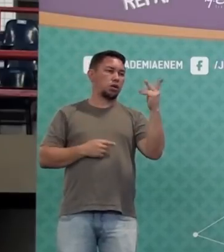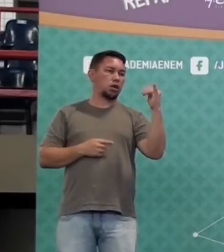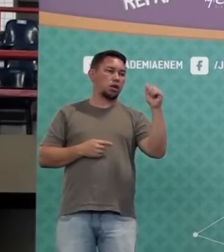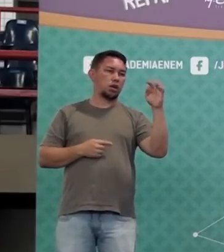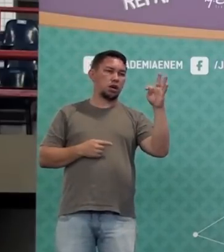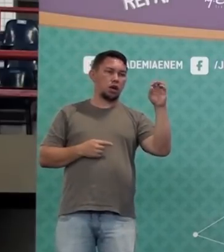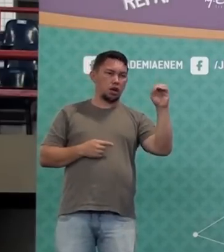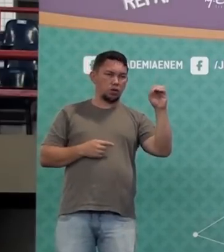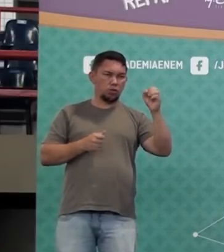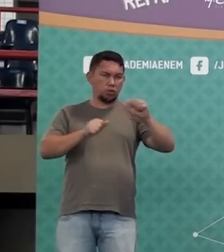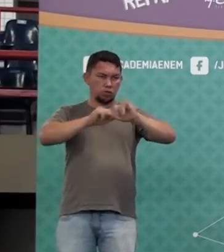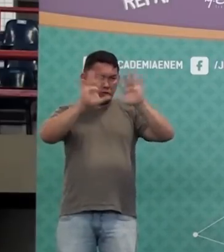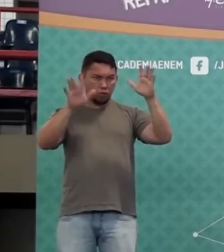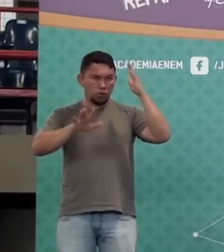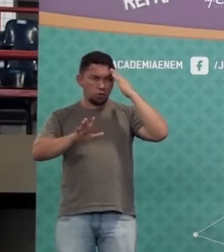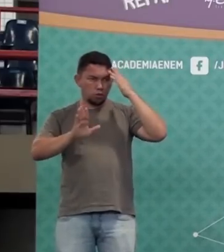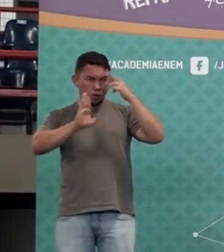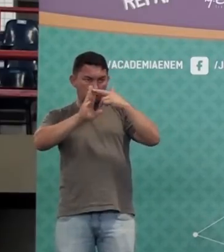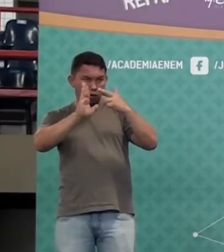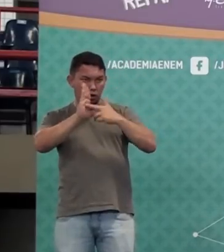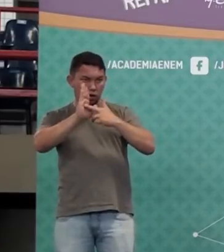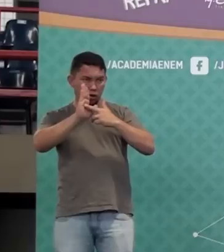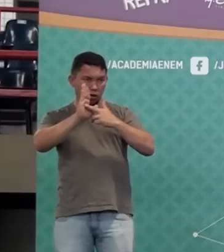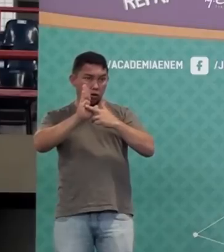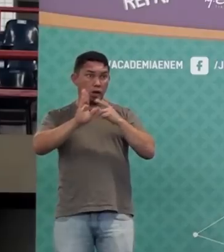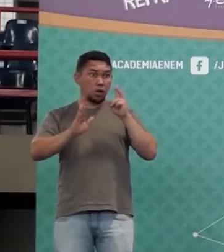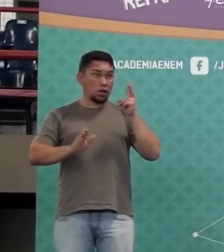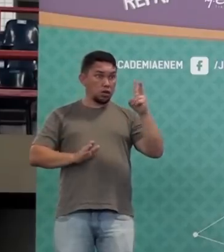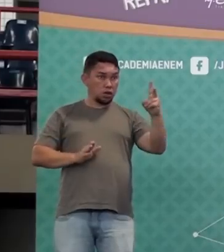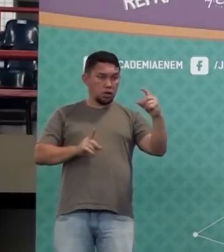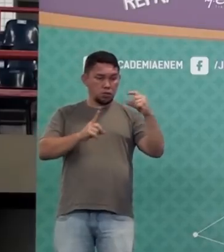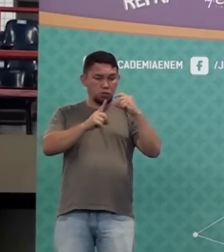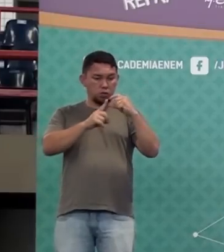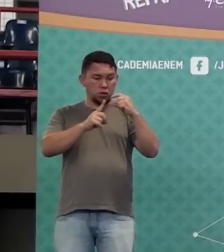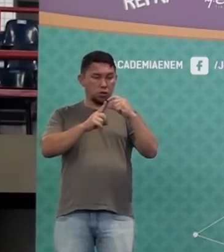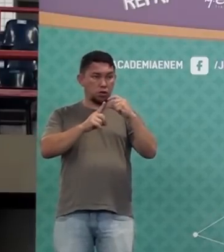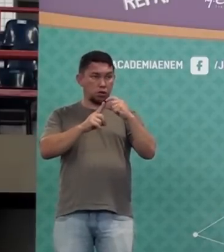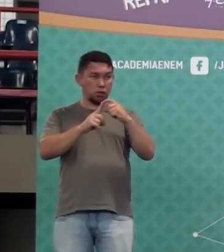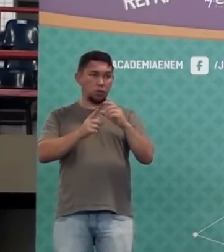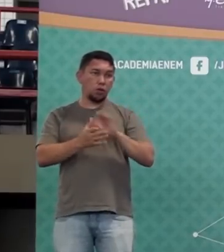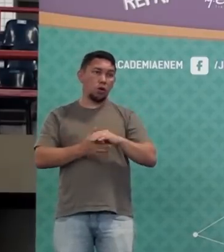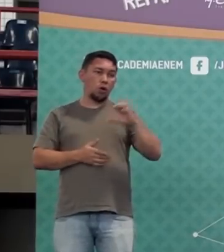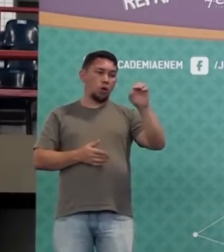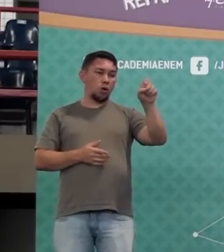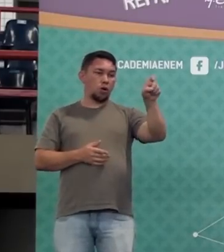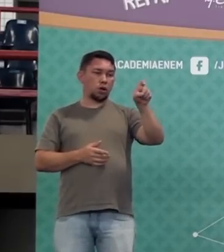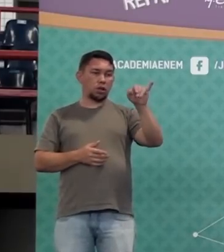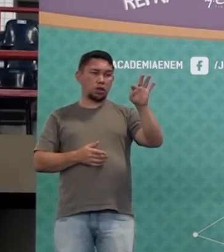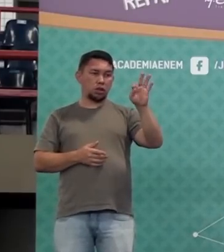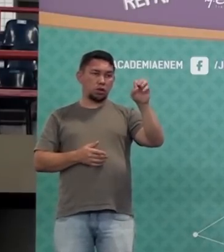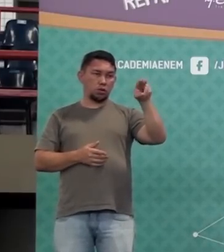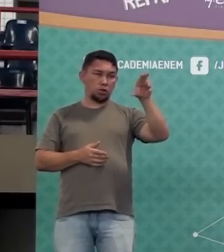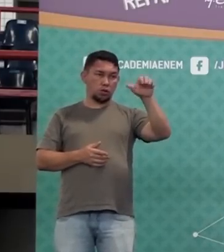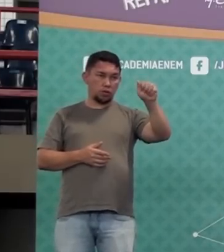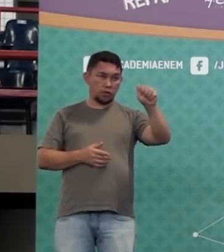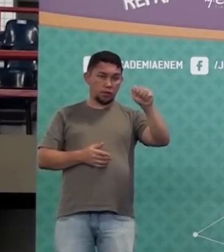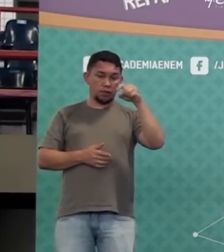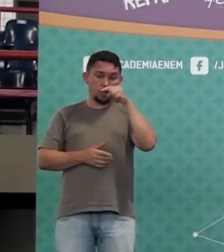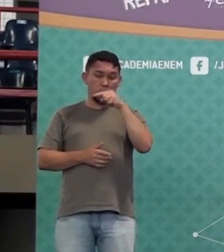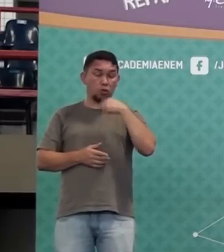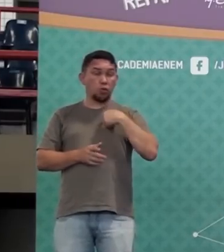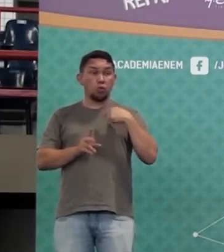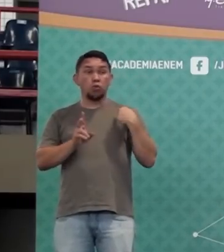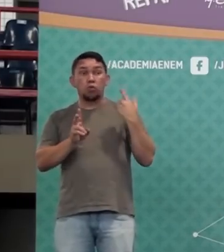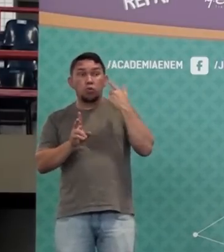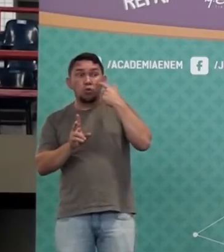anterior. Ficou clara essa regrinha? Toda palavra oxítona é a que termina com a vogal